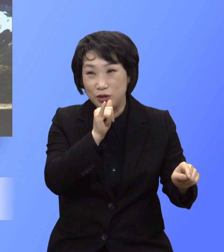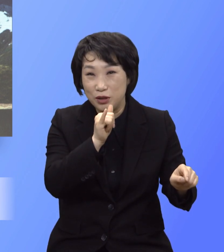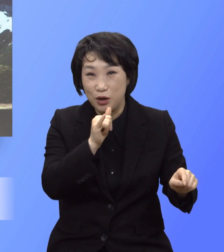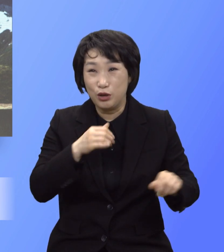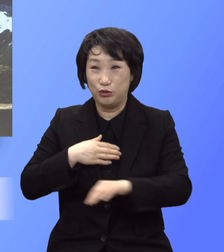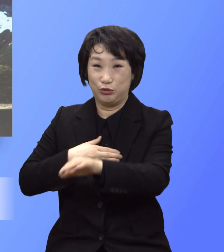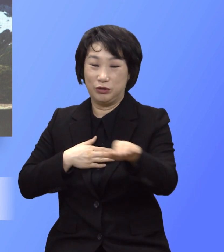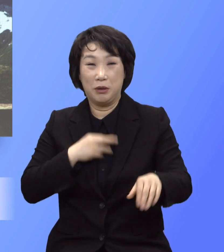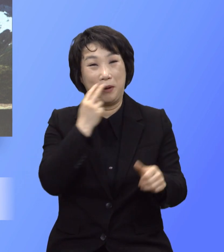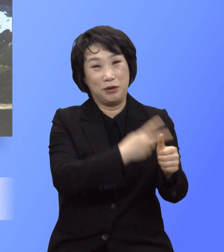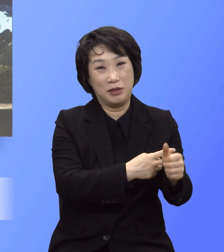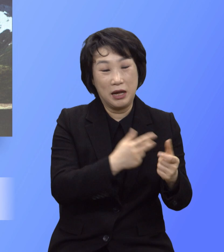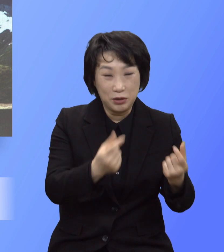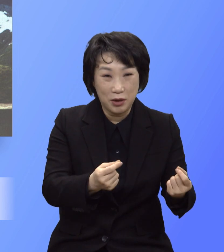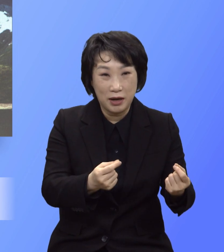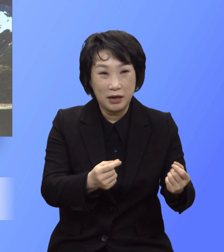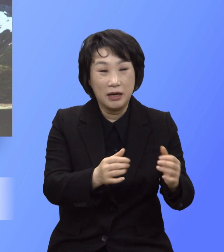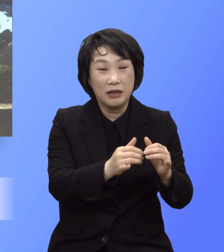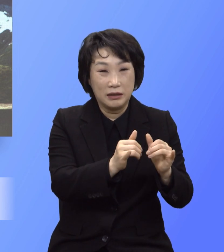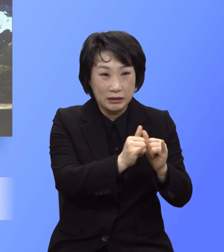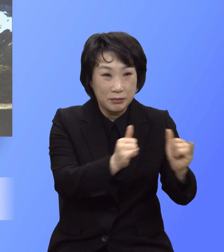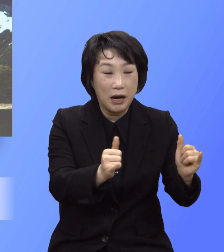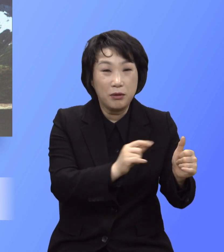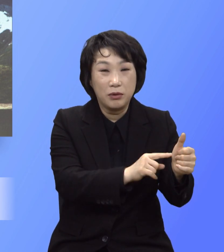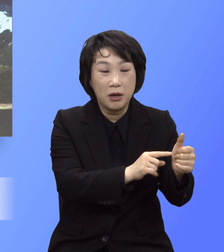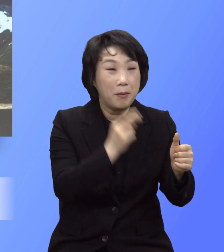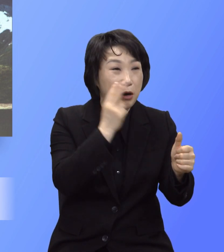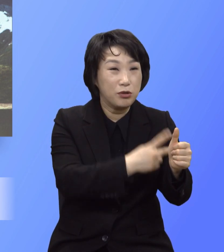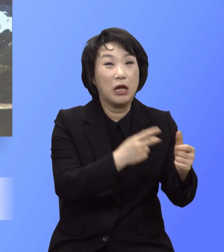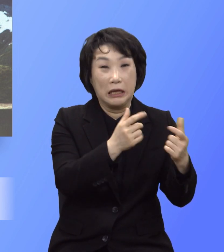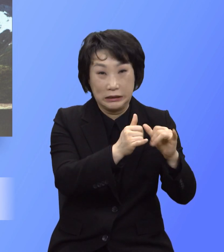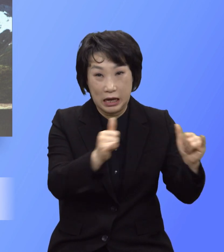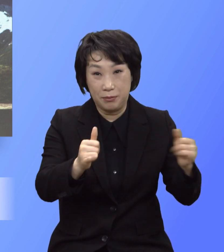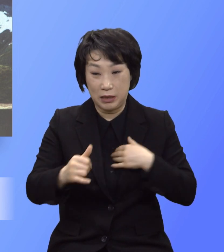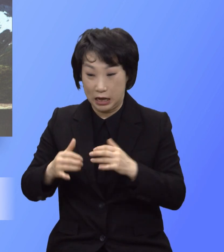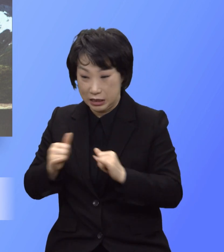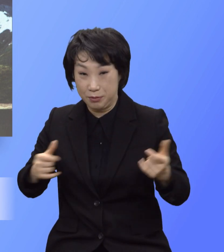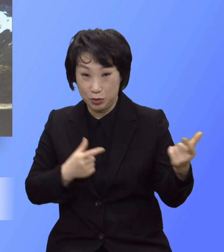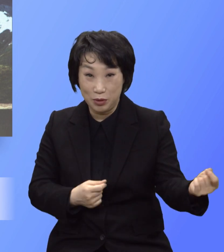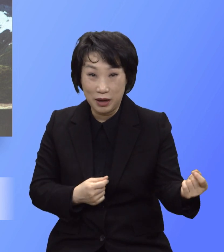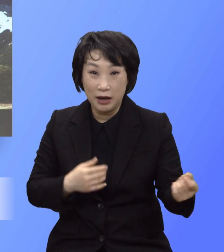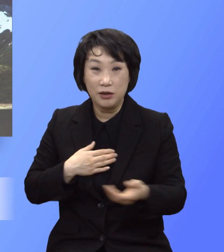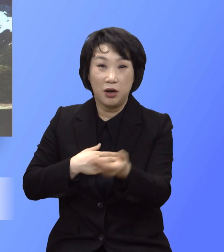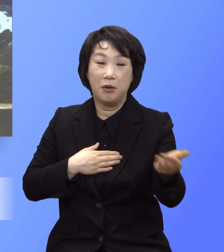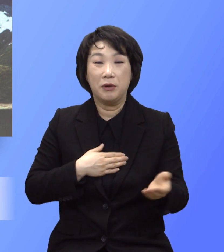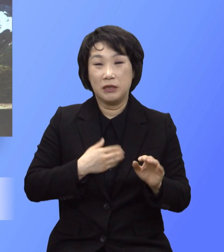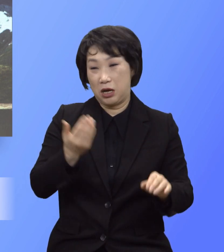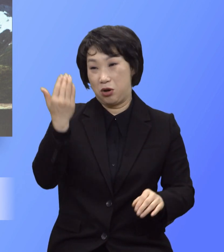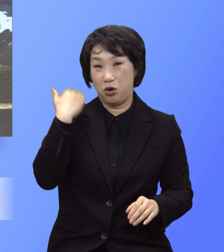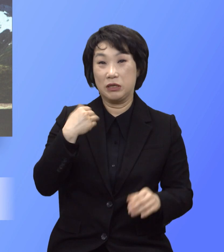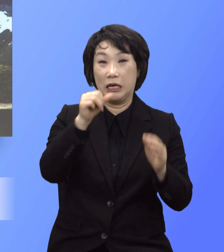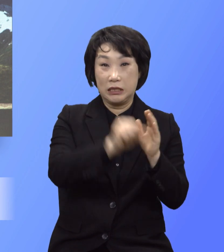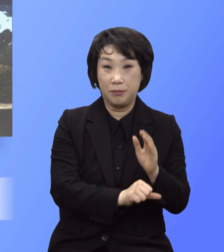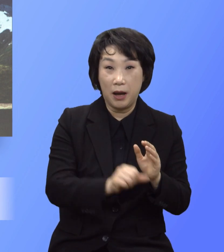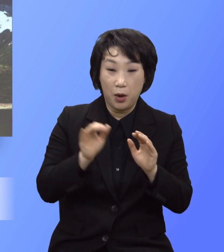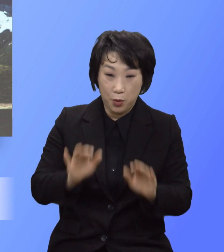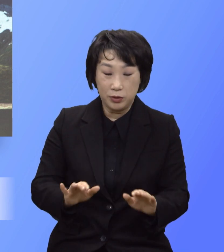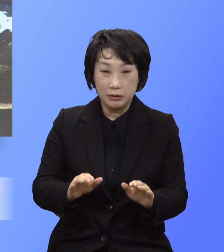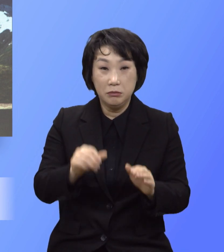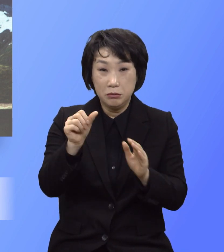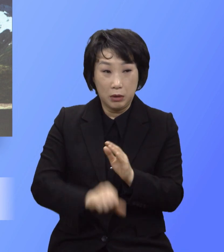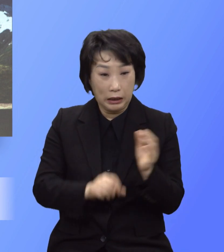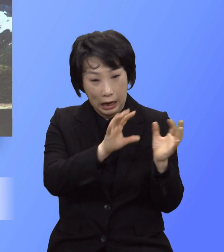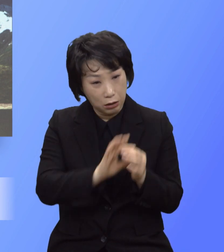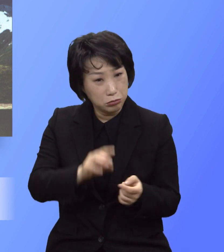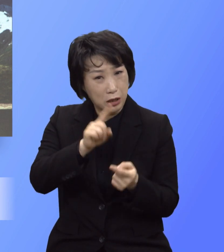우리는 바울과 똑같은 성정을 가진 육신을 가졌으니 여러분이 어제의 실패자가 오늘의